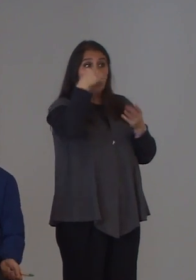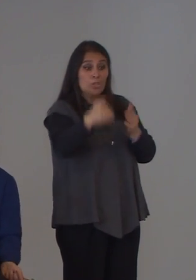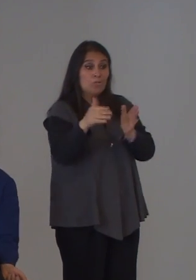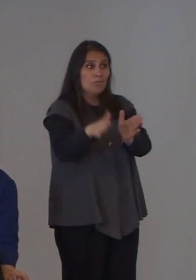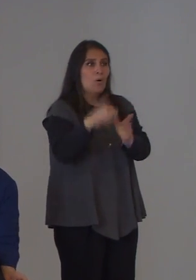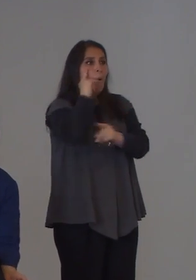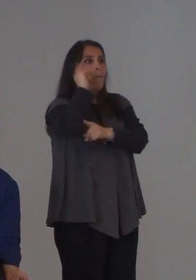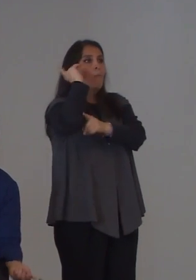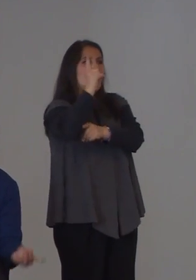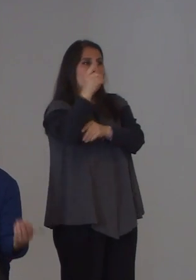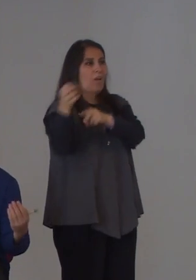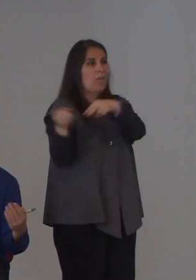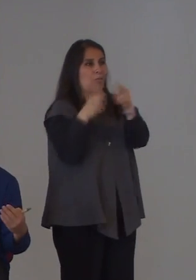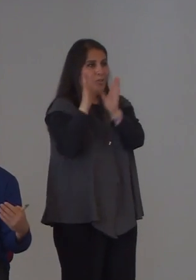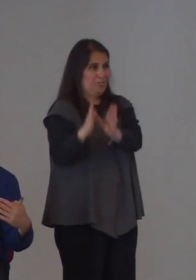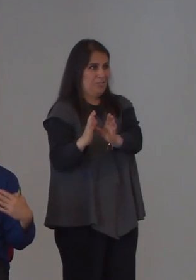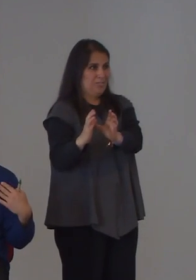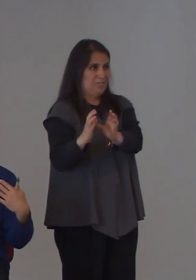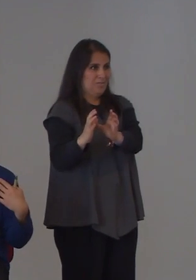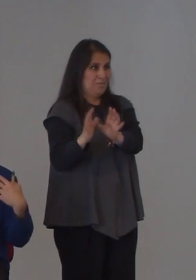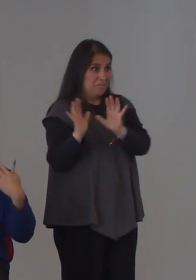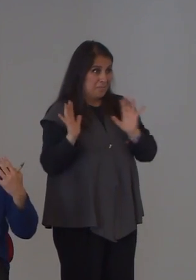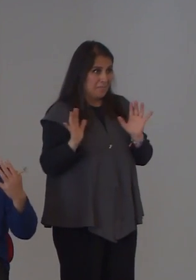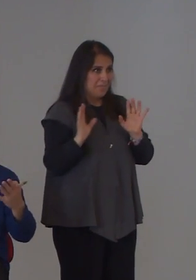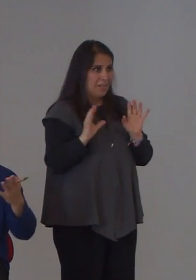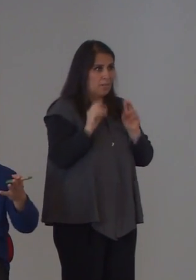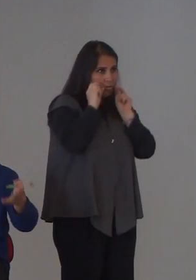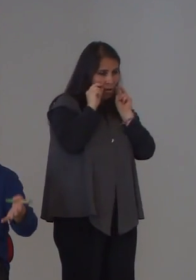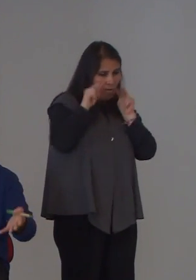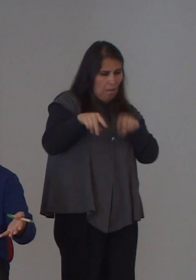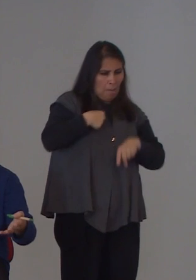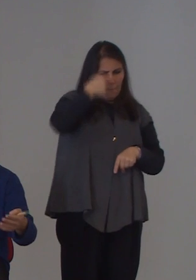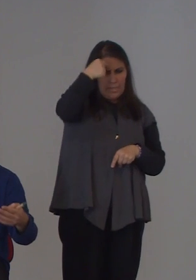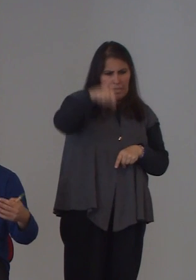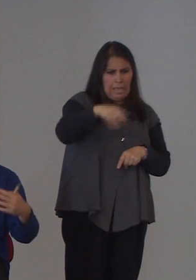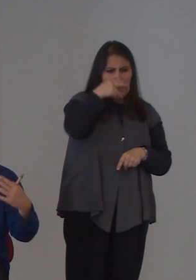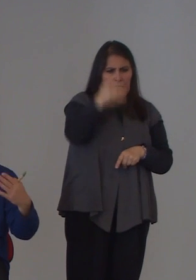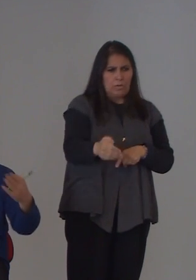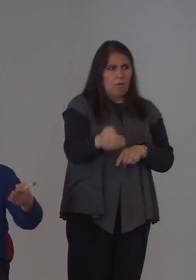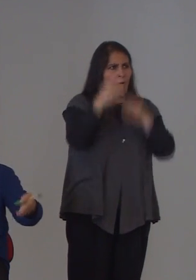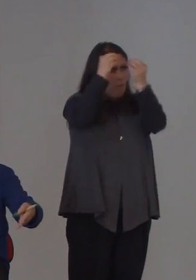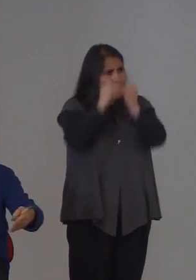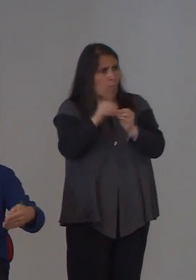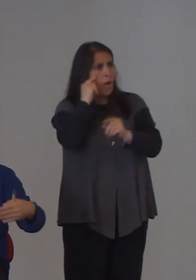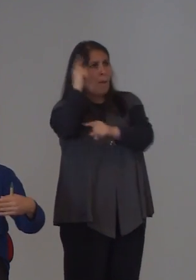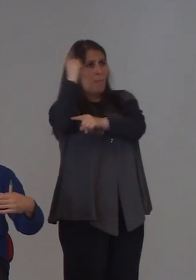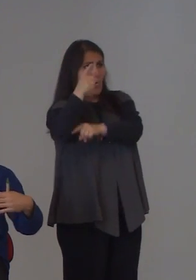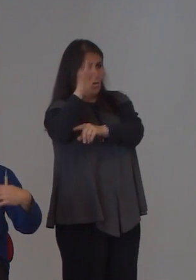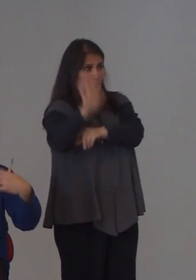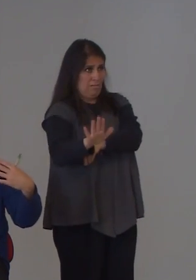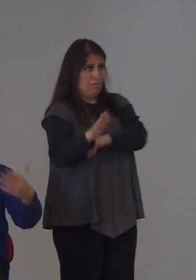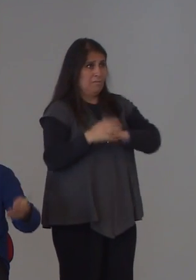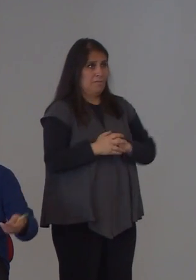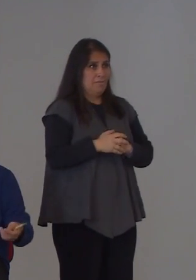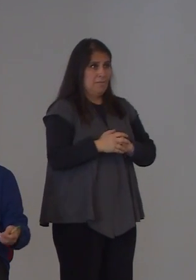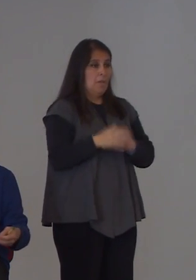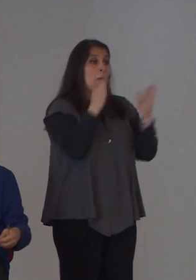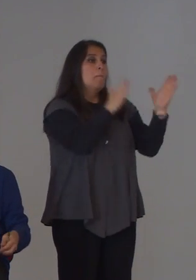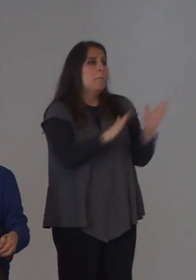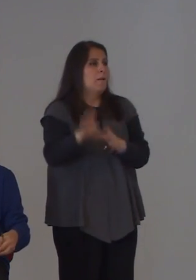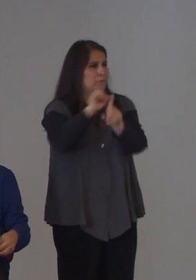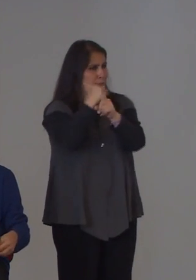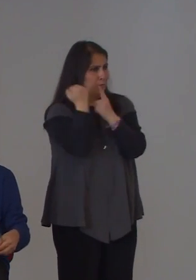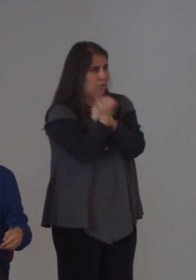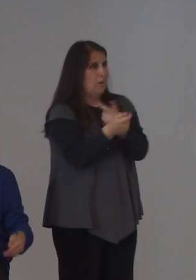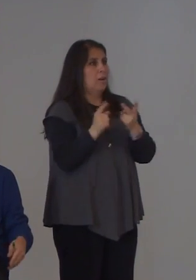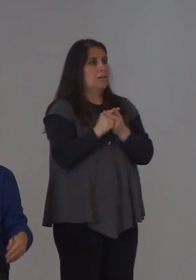políticas educativas. Es decir, otra forma más de pensar en los niños, que es el niño de las políticas, el niño de los planes sociales, el